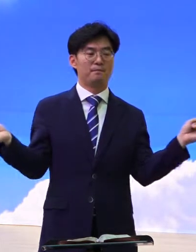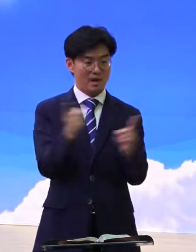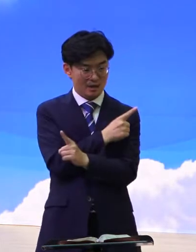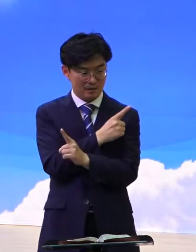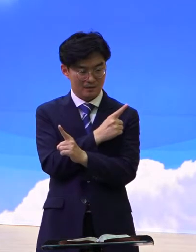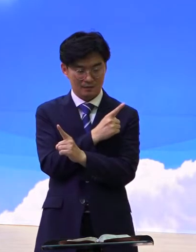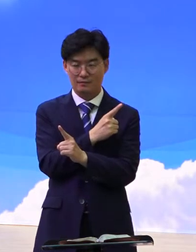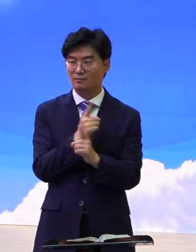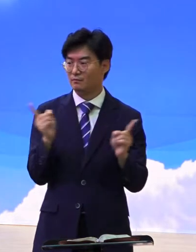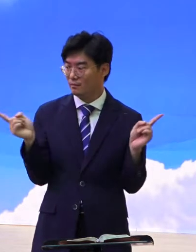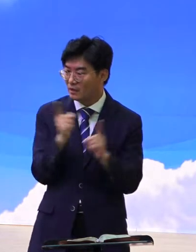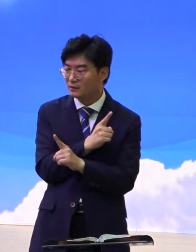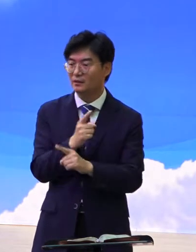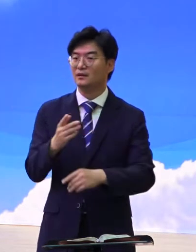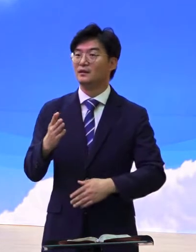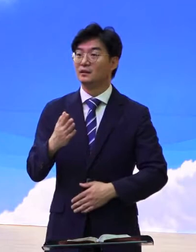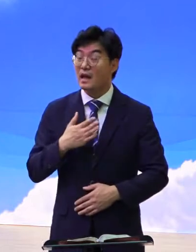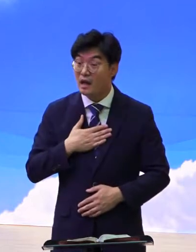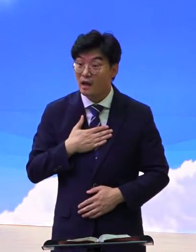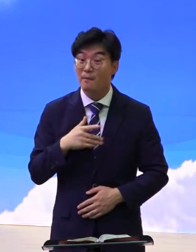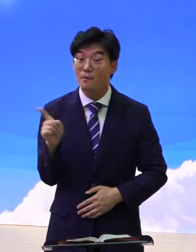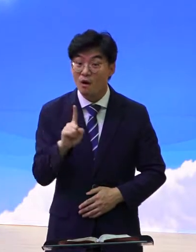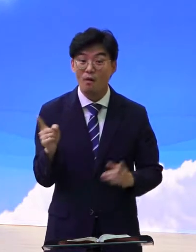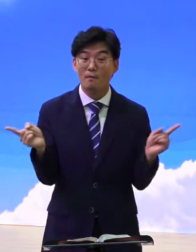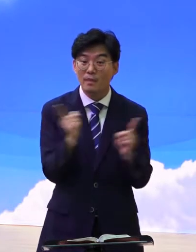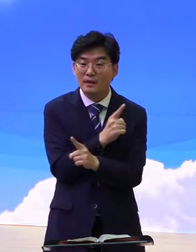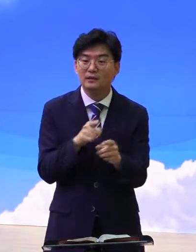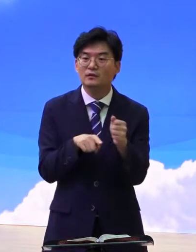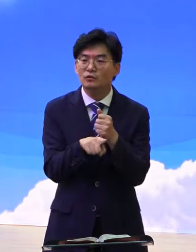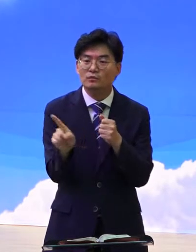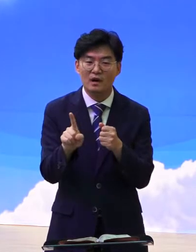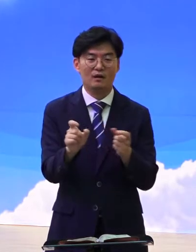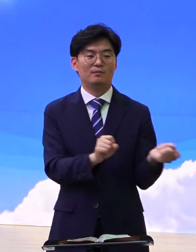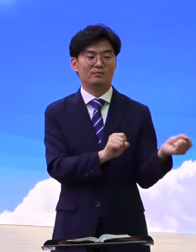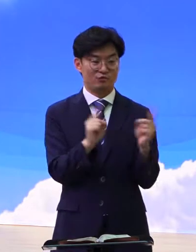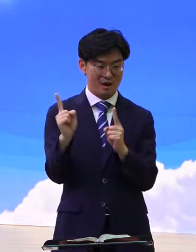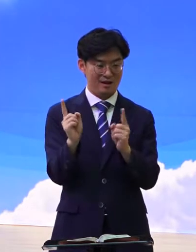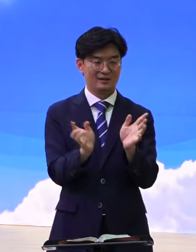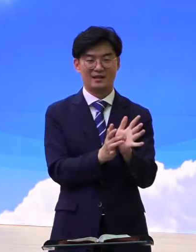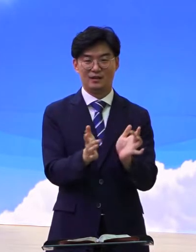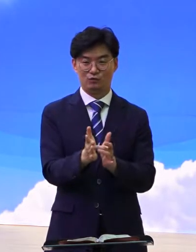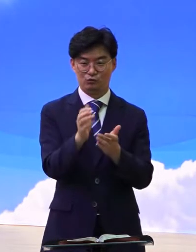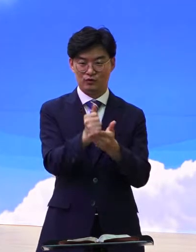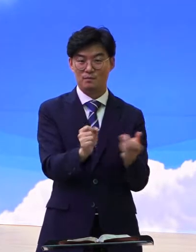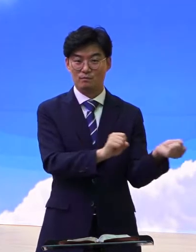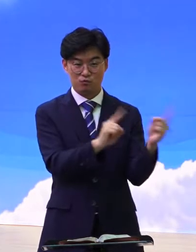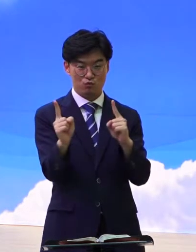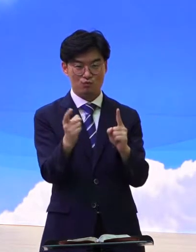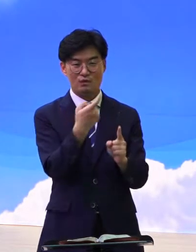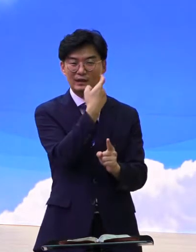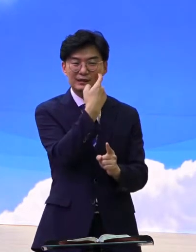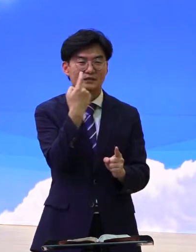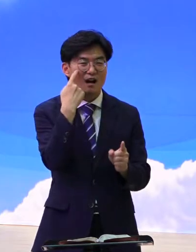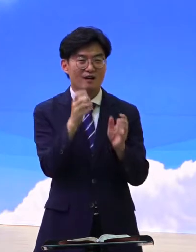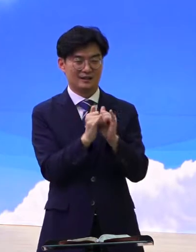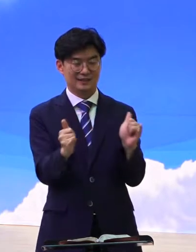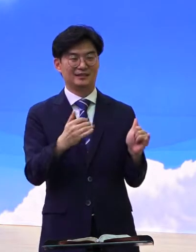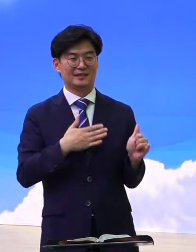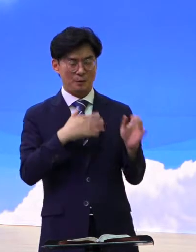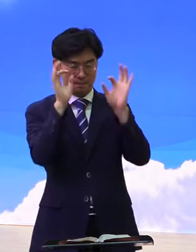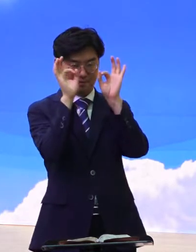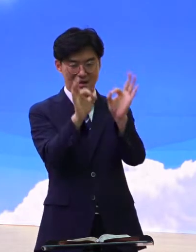베드로가 자기 자신 안에 부활하신 예수님이 계신다고 믿었기 때문에 그 수많은 사람들 앞에서 베드로는